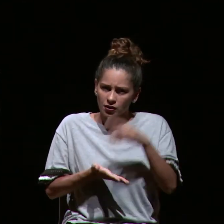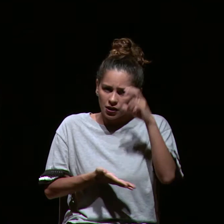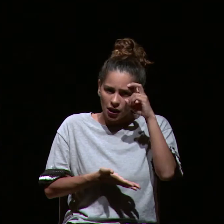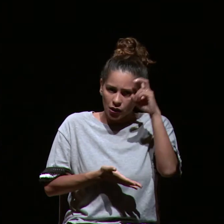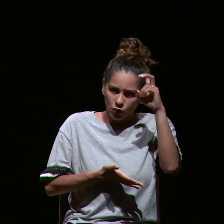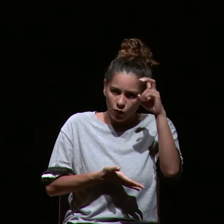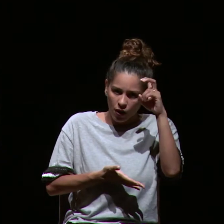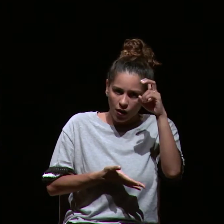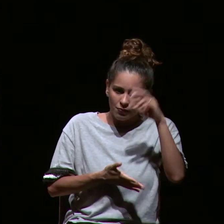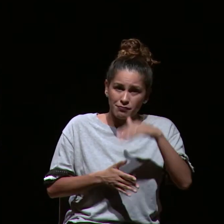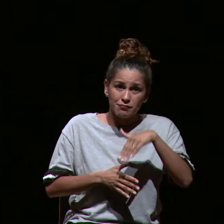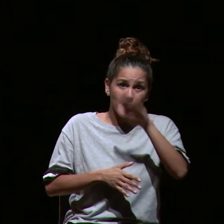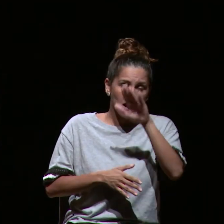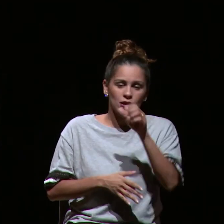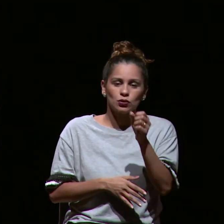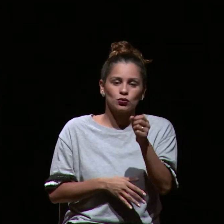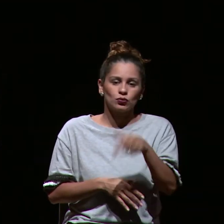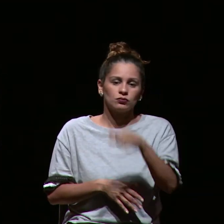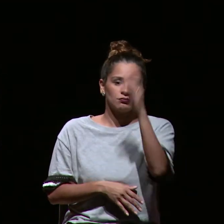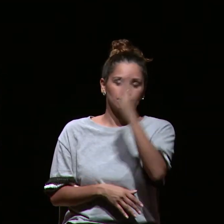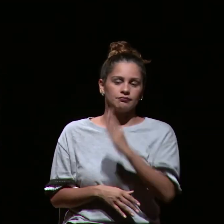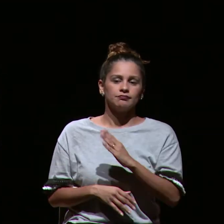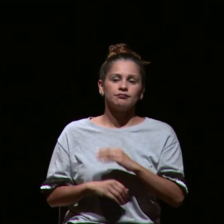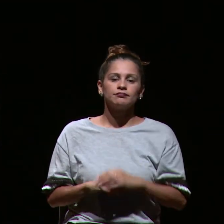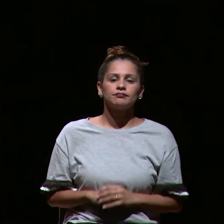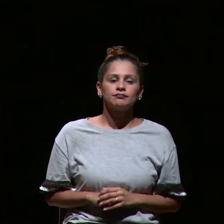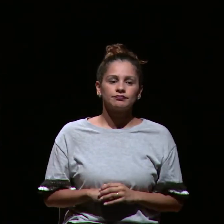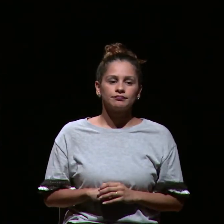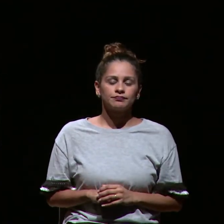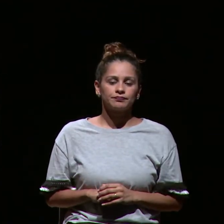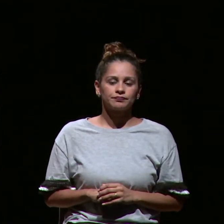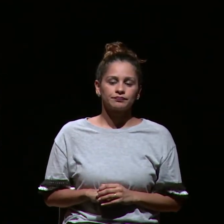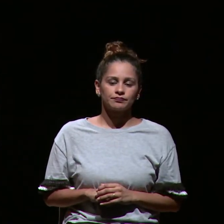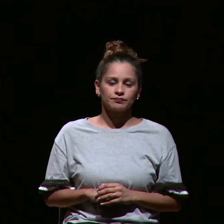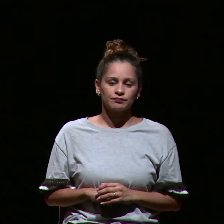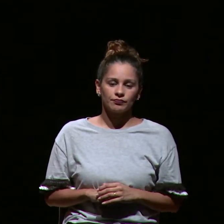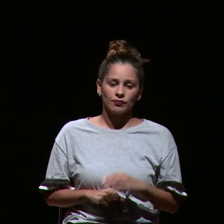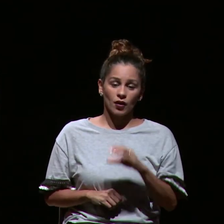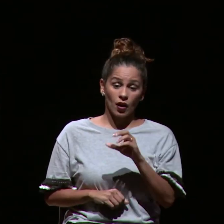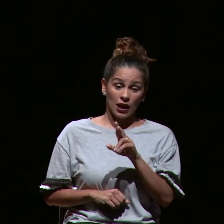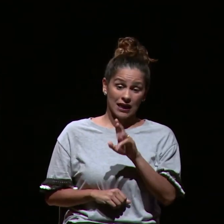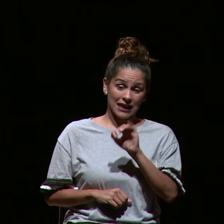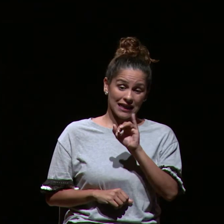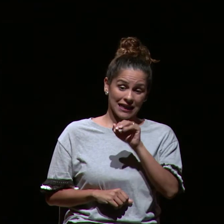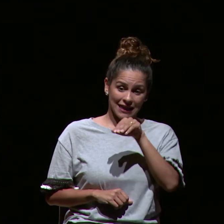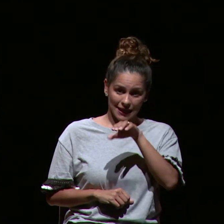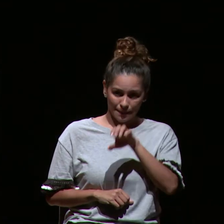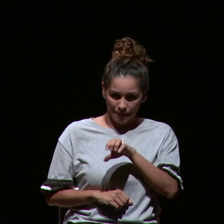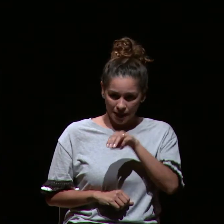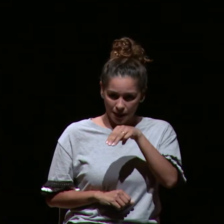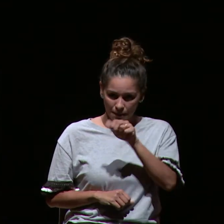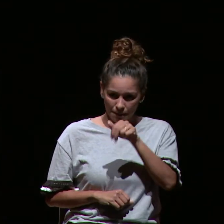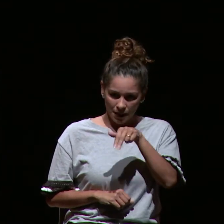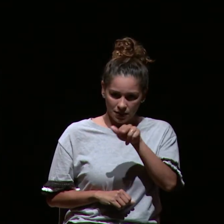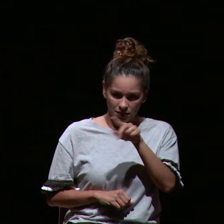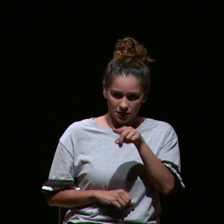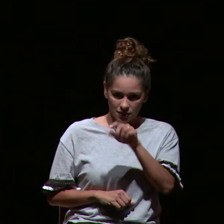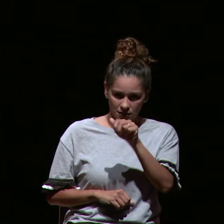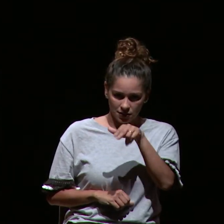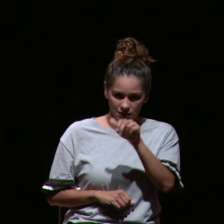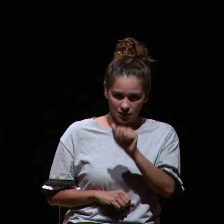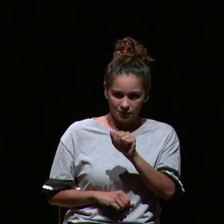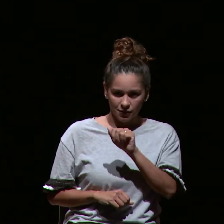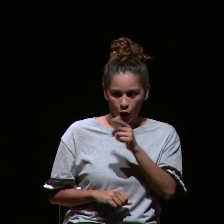Brasil. O crime de Manzano. Para finalizar essa série de exemplos